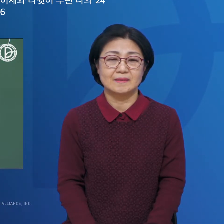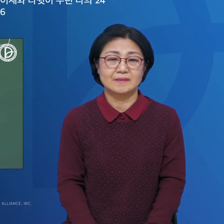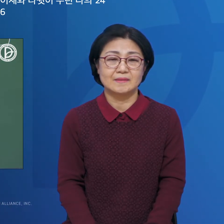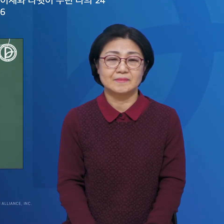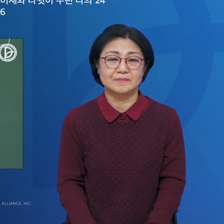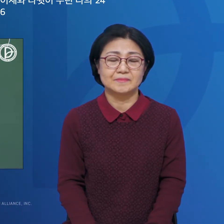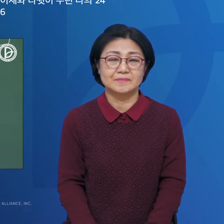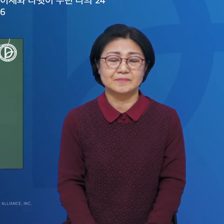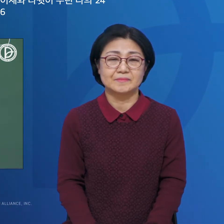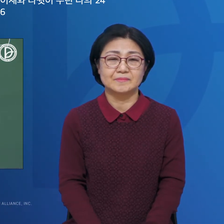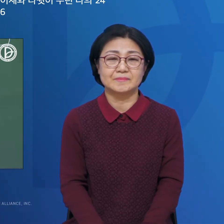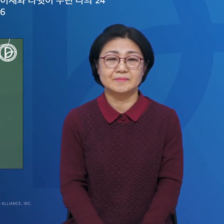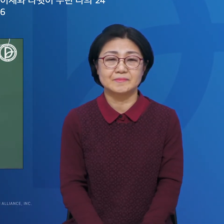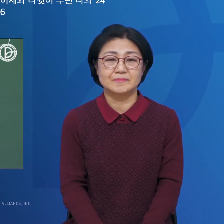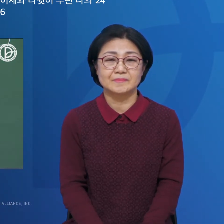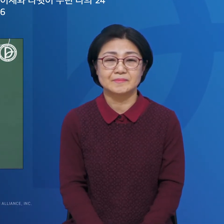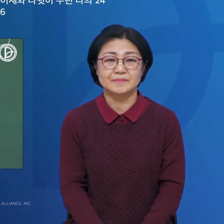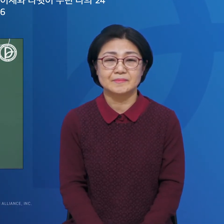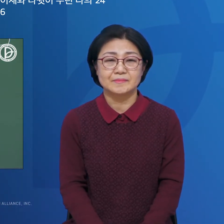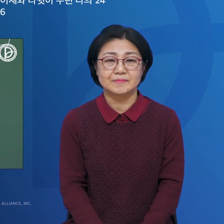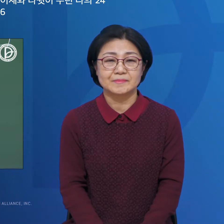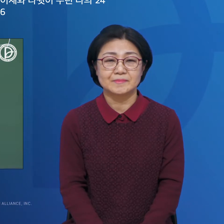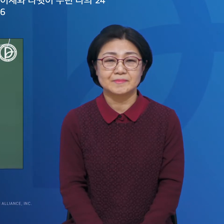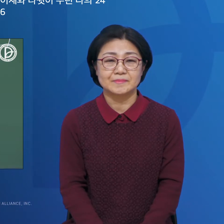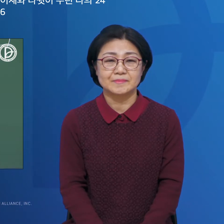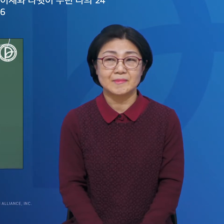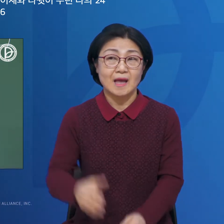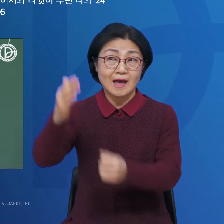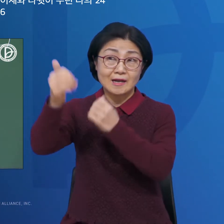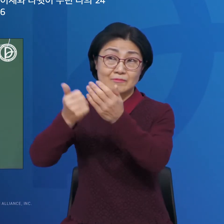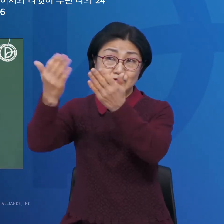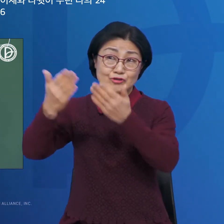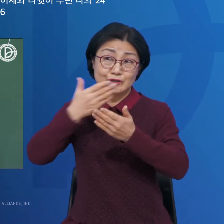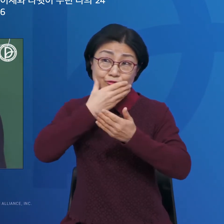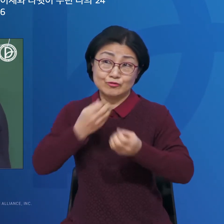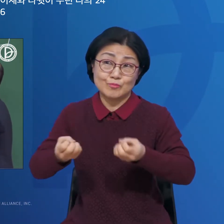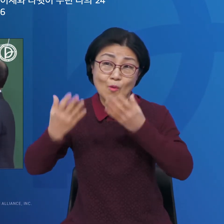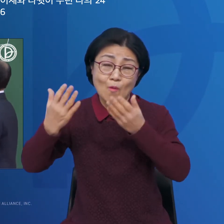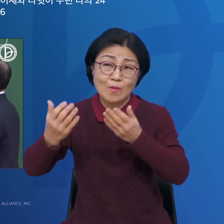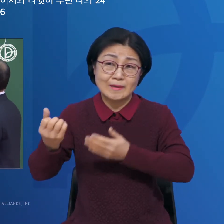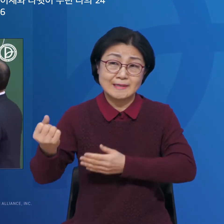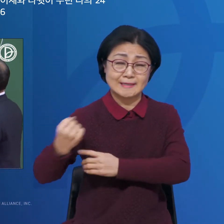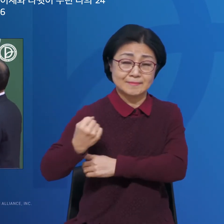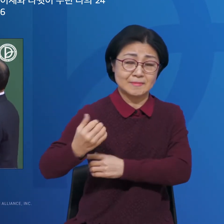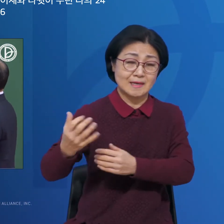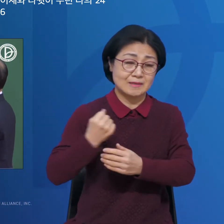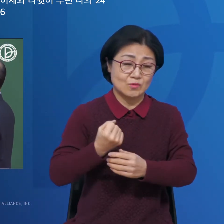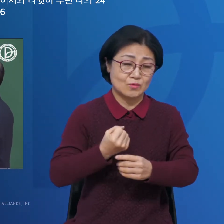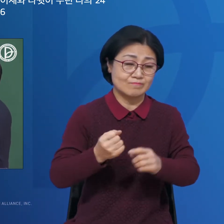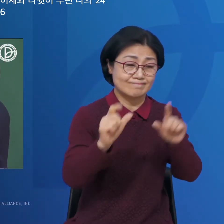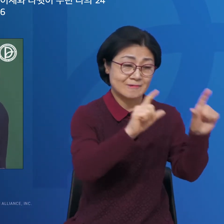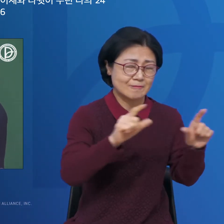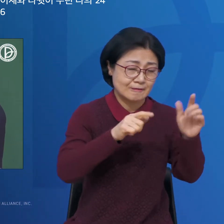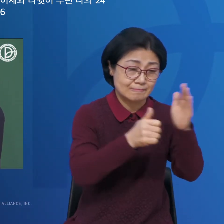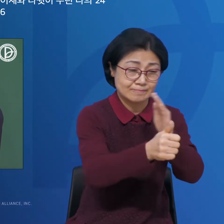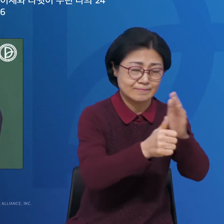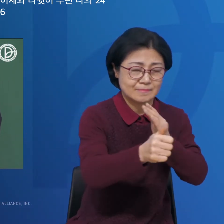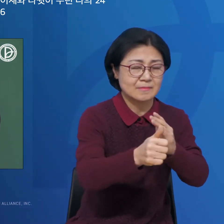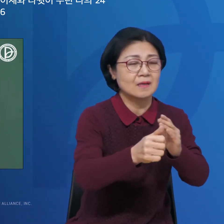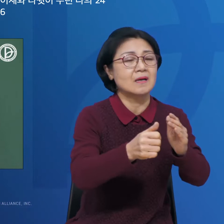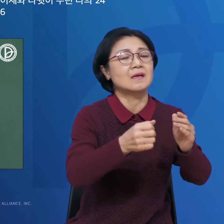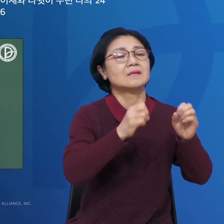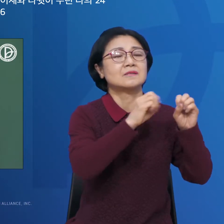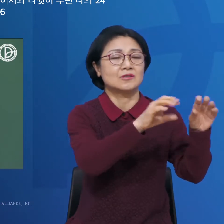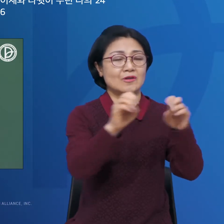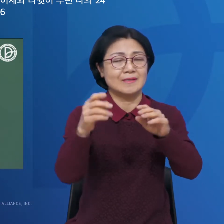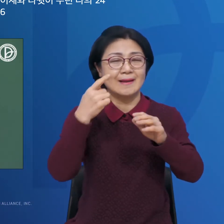이게 현장에서 여러분 사람 만나면 전달해 줄 수 있는 And 거예요. with what's imprinted in me, I could take that and be able to save the people out in the